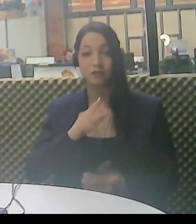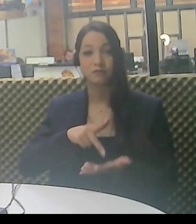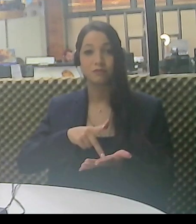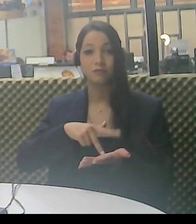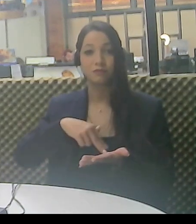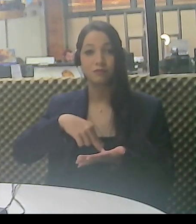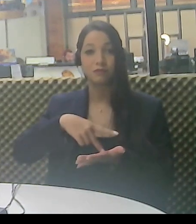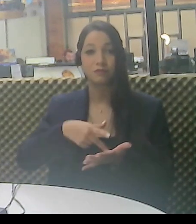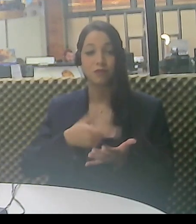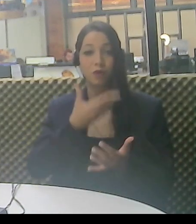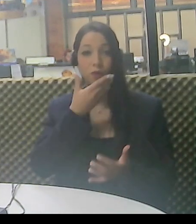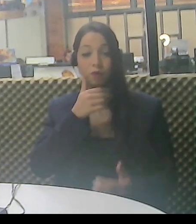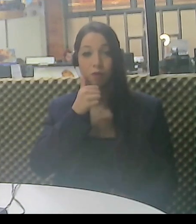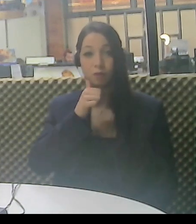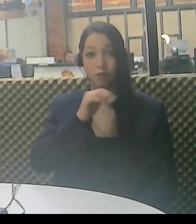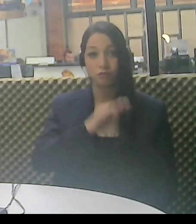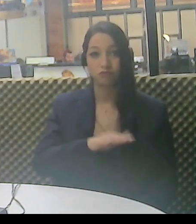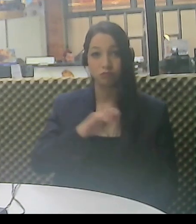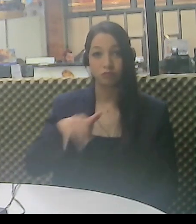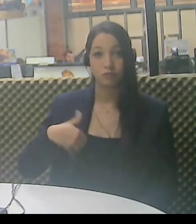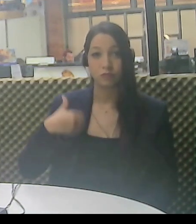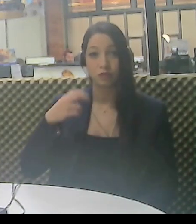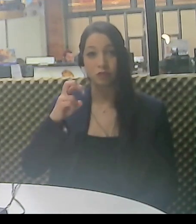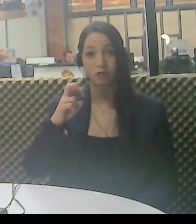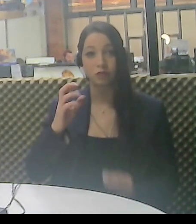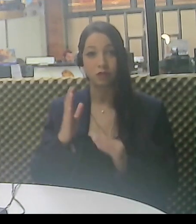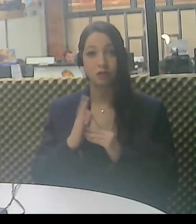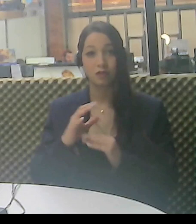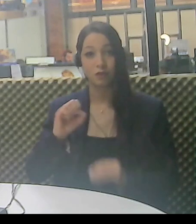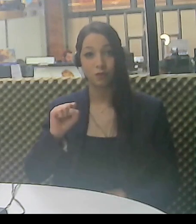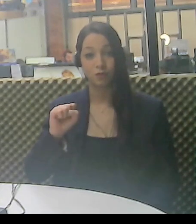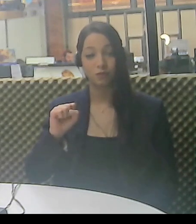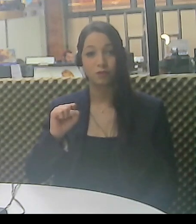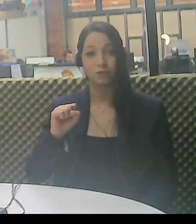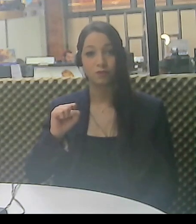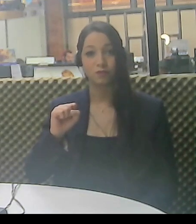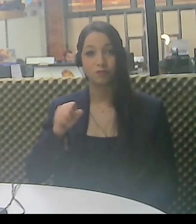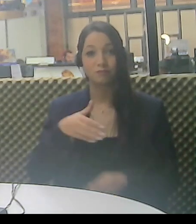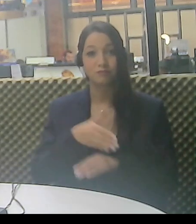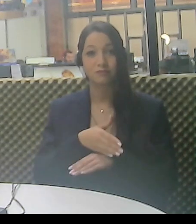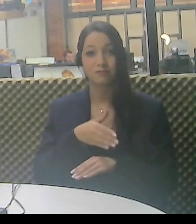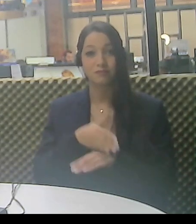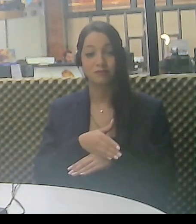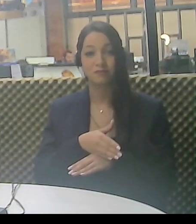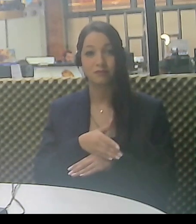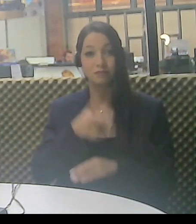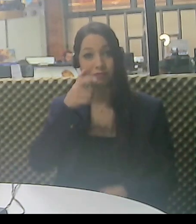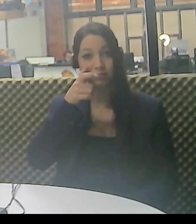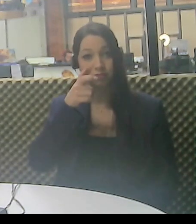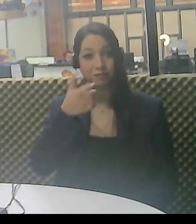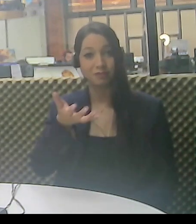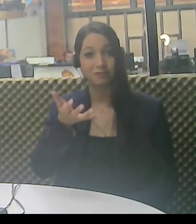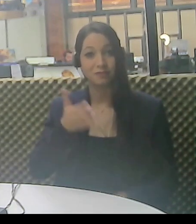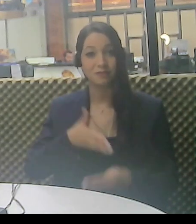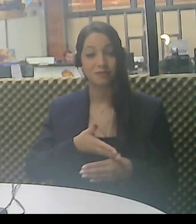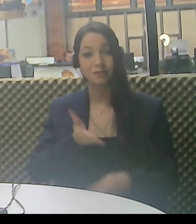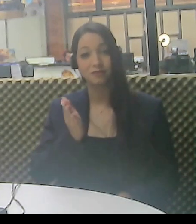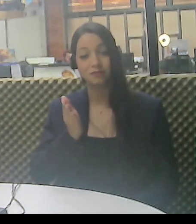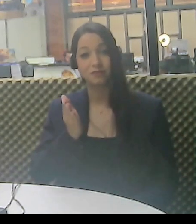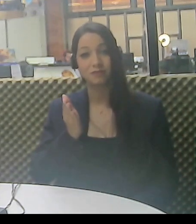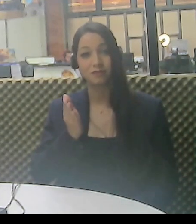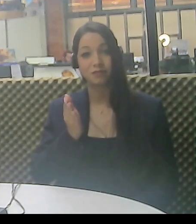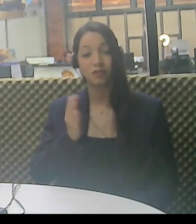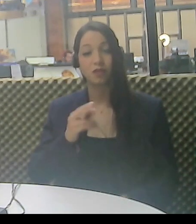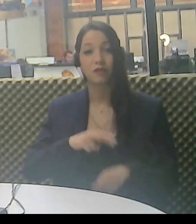crianças de ambos os sexos com idades entre 5 e 8 anos. Para participar, os interessados devem comparecer ao ginásio